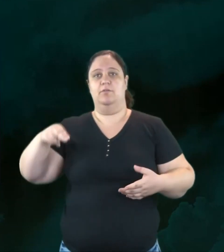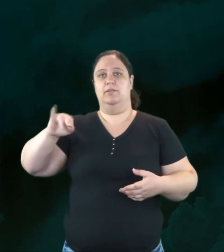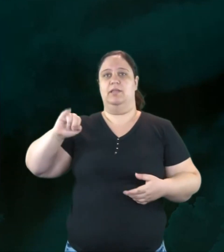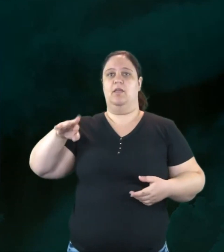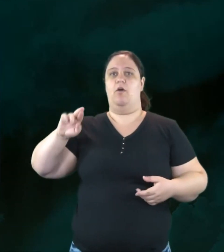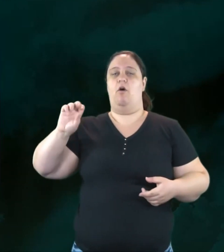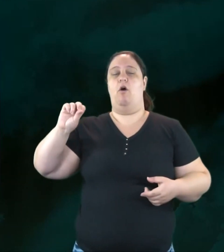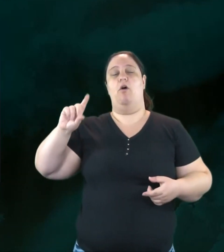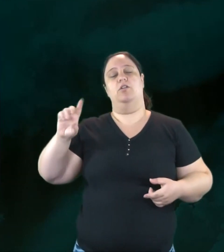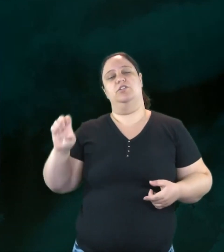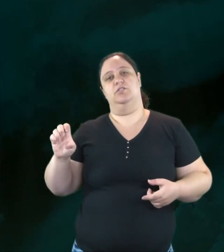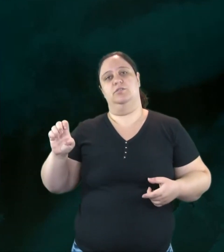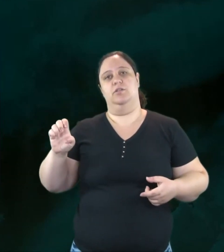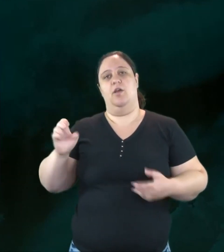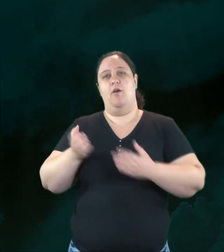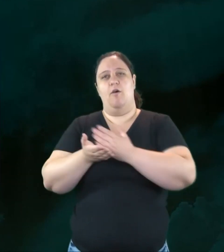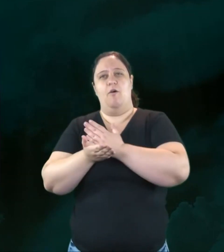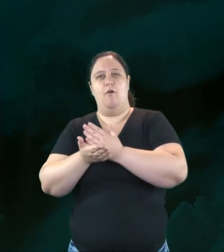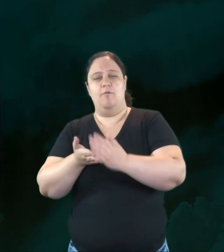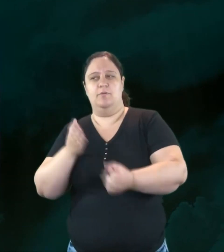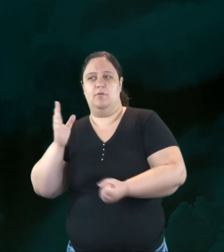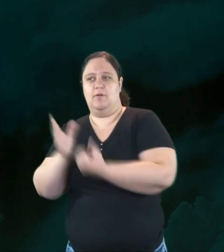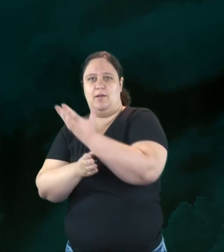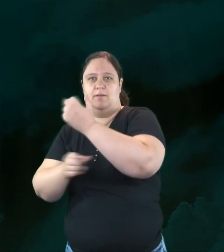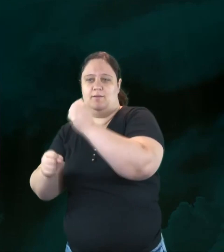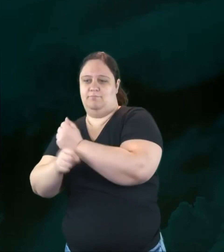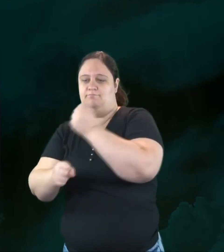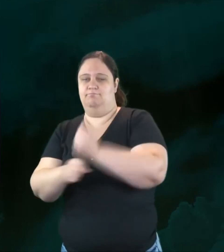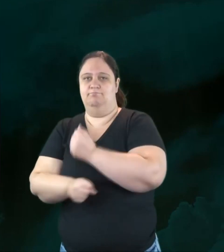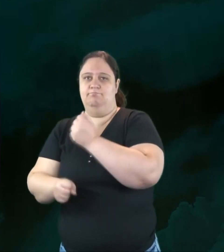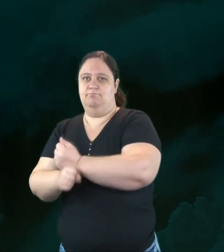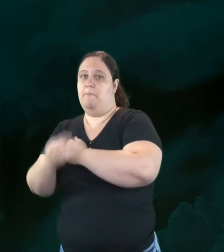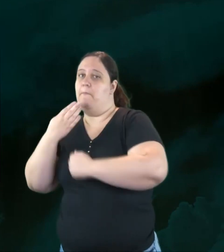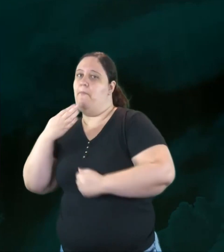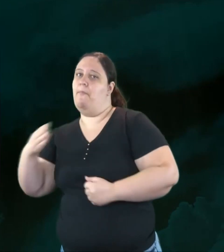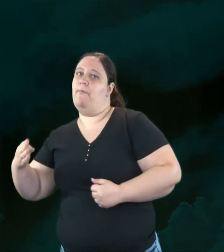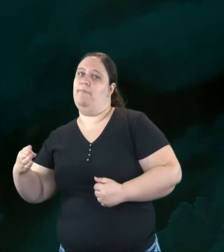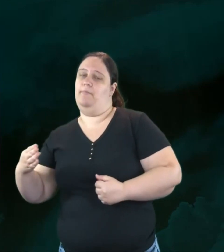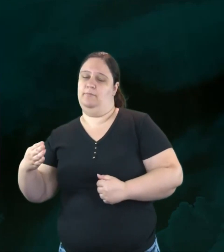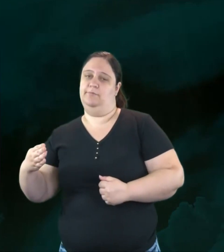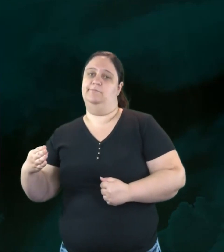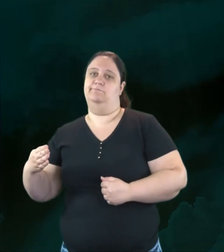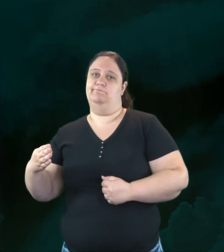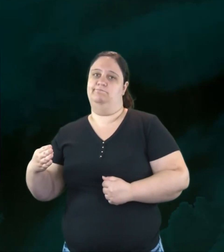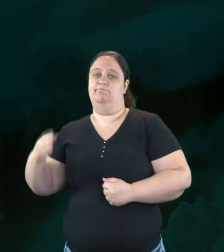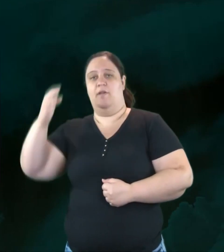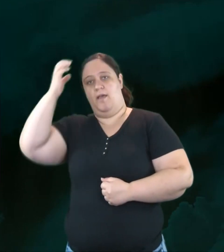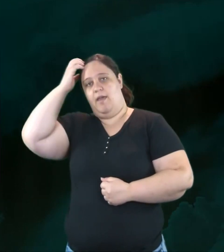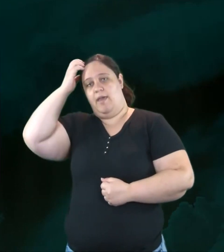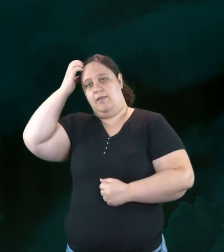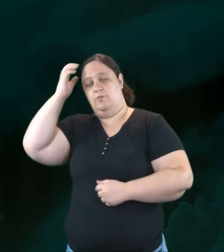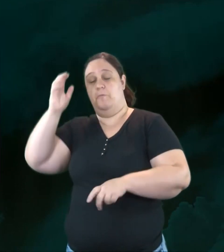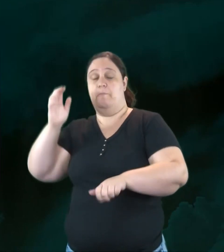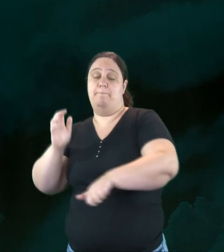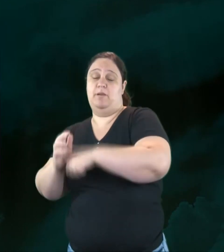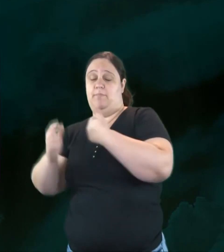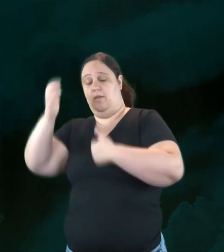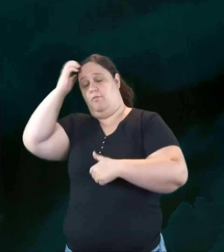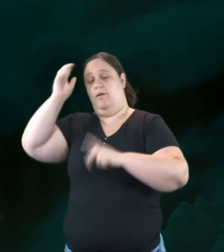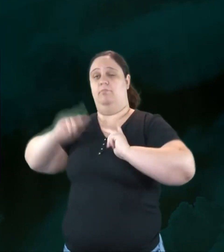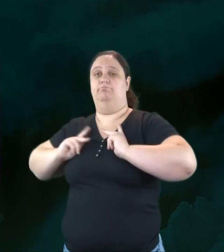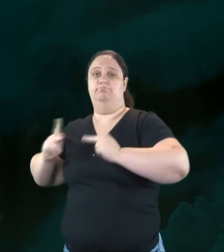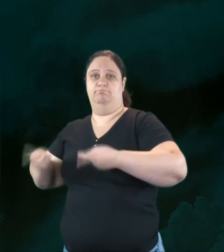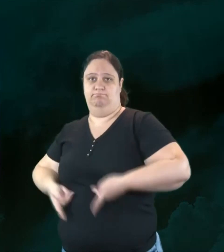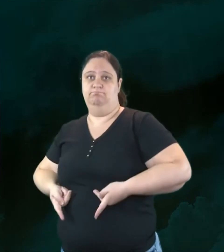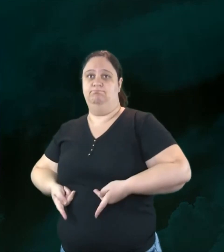ser o fundador do primeiro reino dos homens. Governo humano surgiu através de